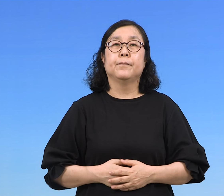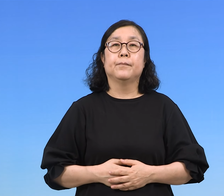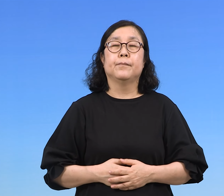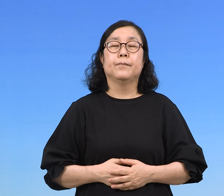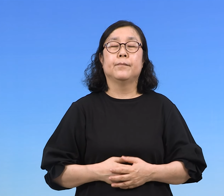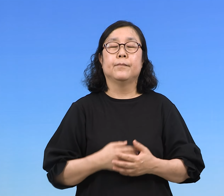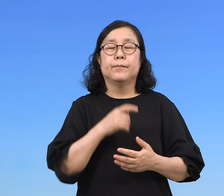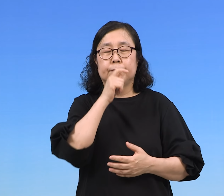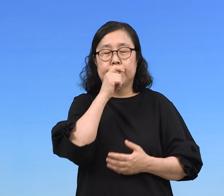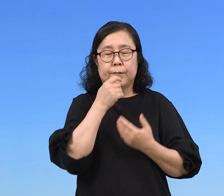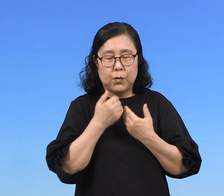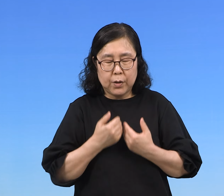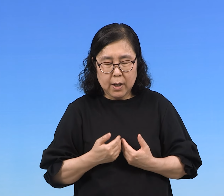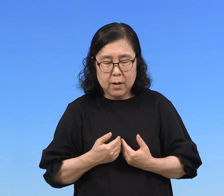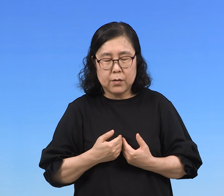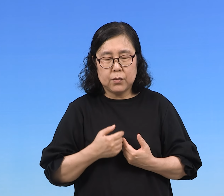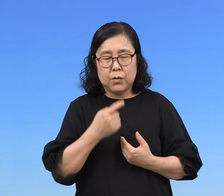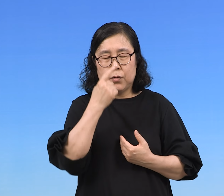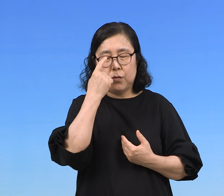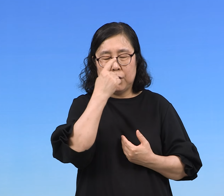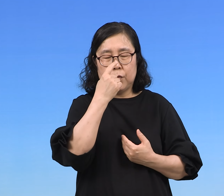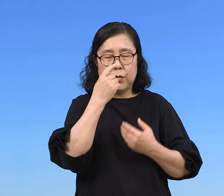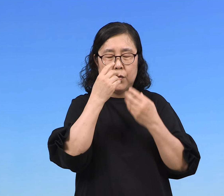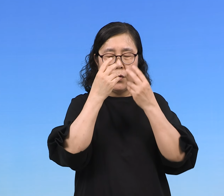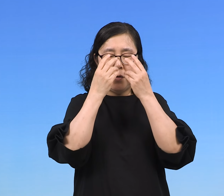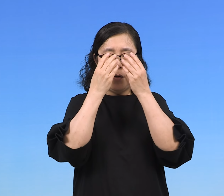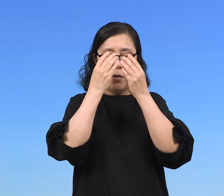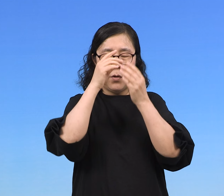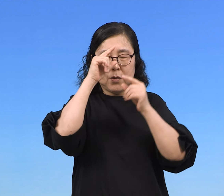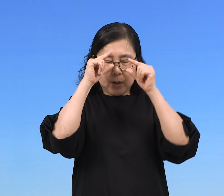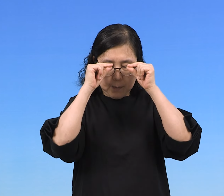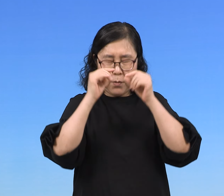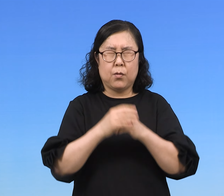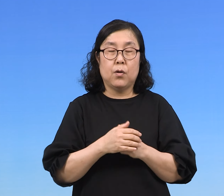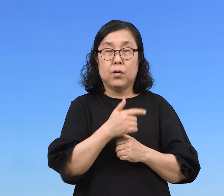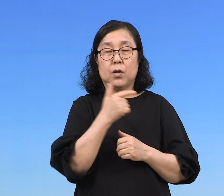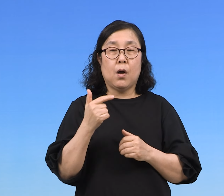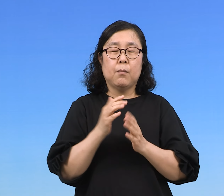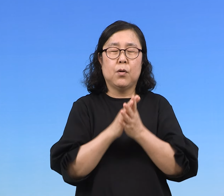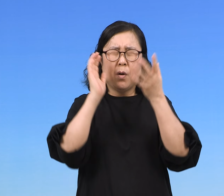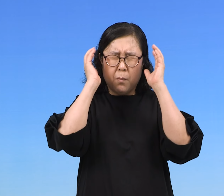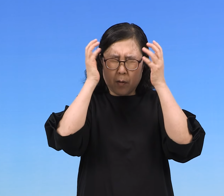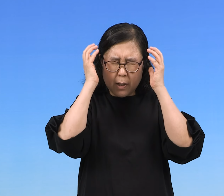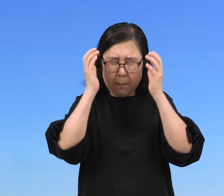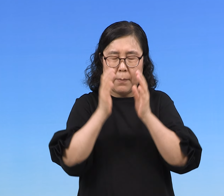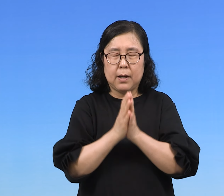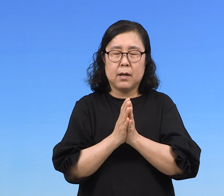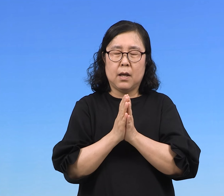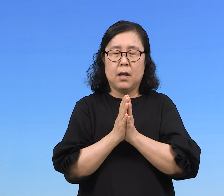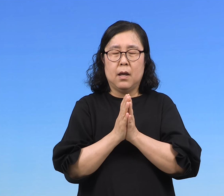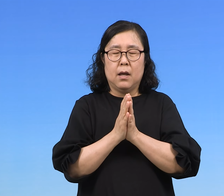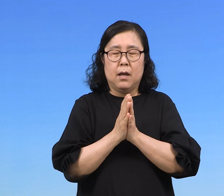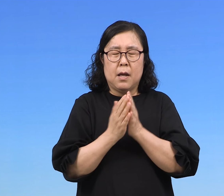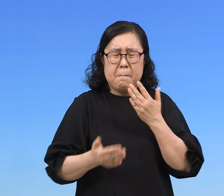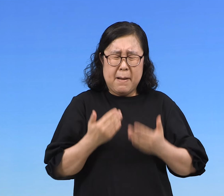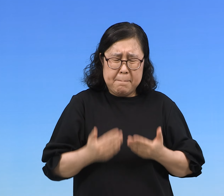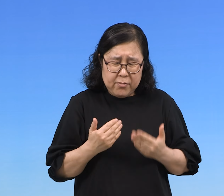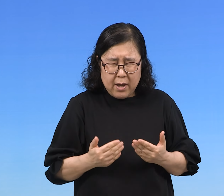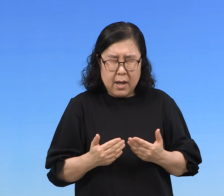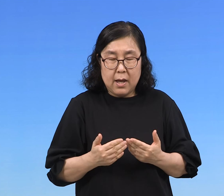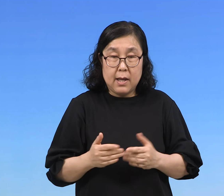저는 조용히 한번 눈을 다 감아 보시면서 너무너무 분주하게 정신없이 달려온 우리 생활인데,